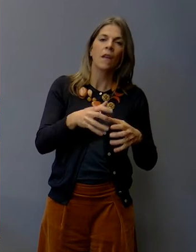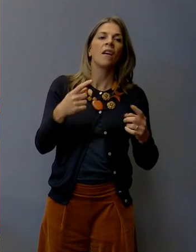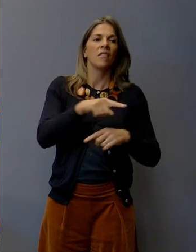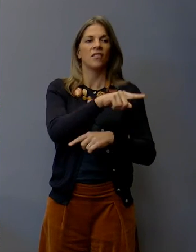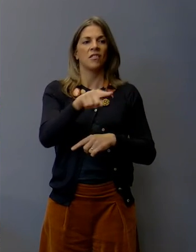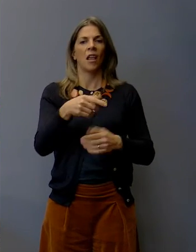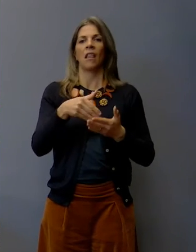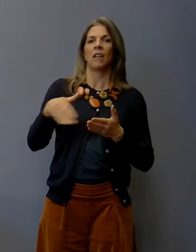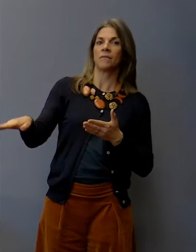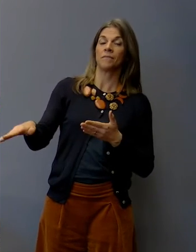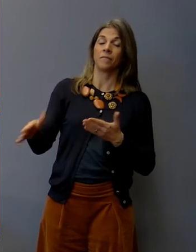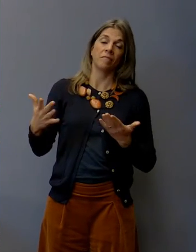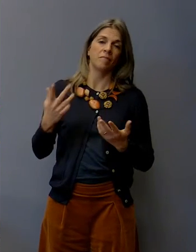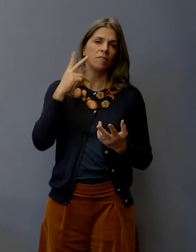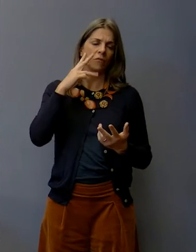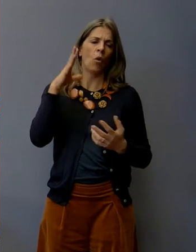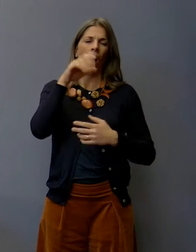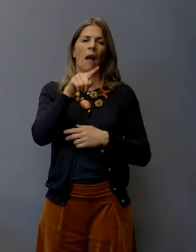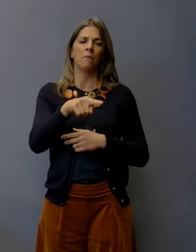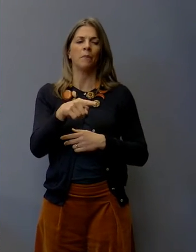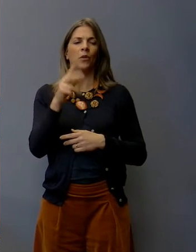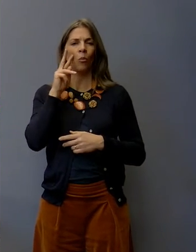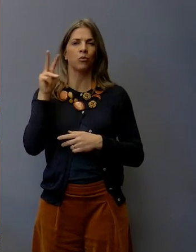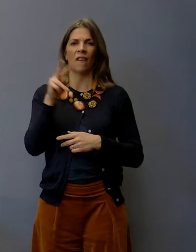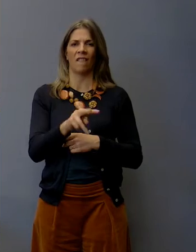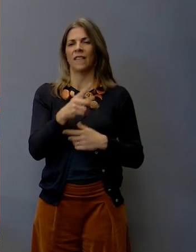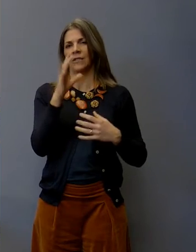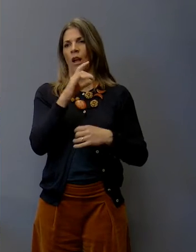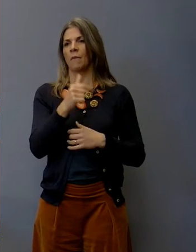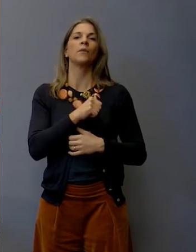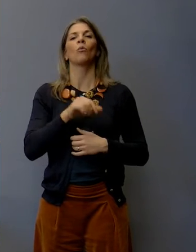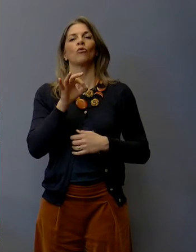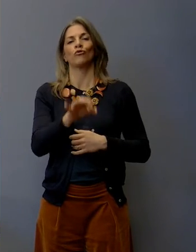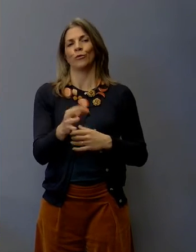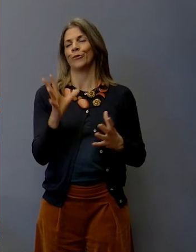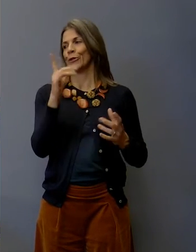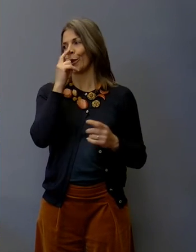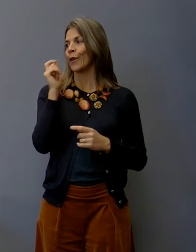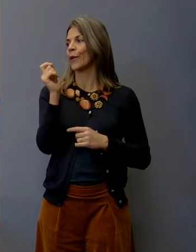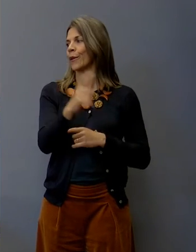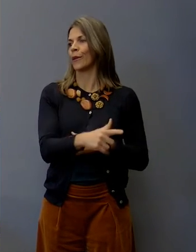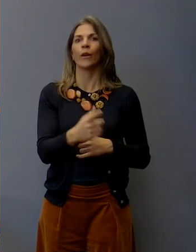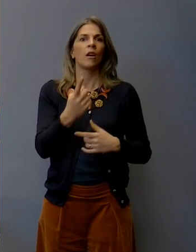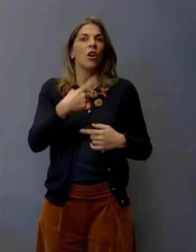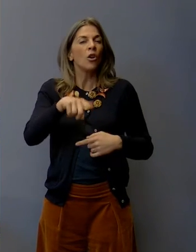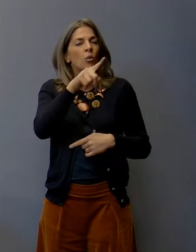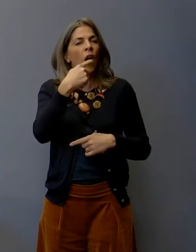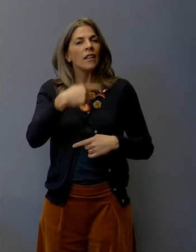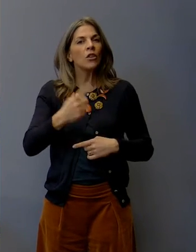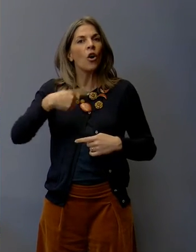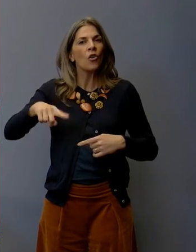dei municipi stessi insomma quindi qui la verità che nessuno a volere venuto con la tanica di benzina per